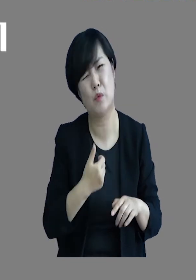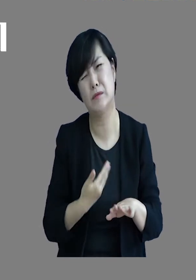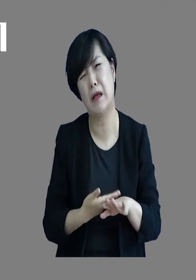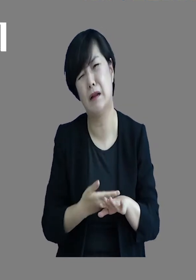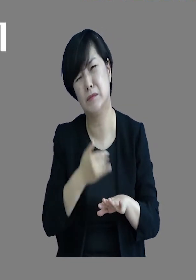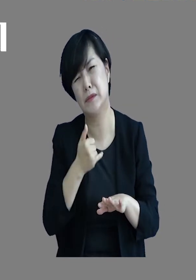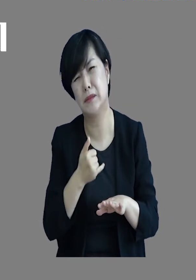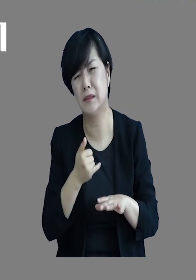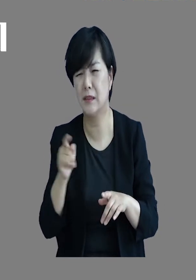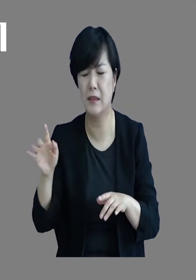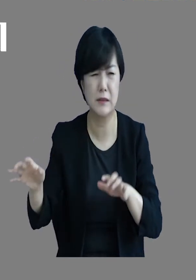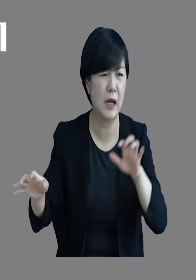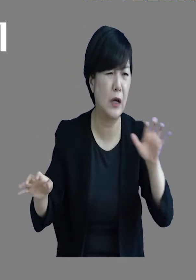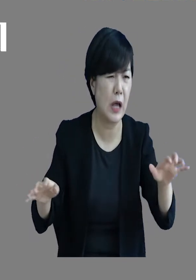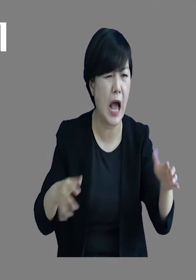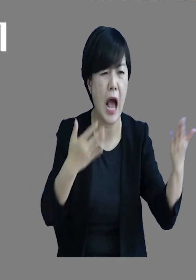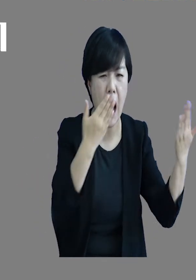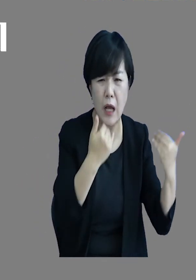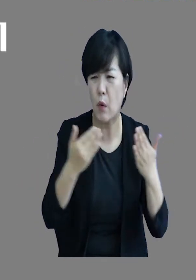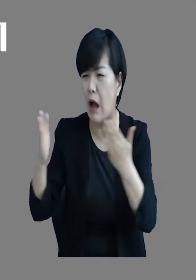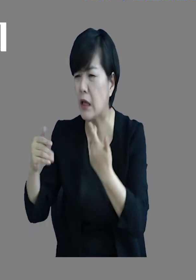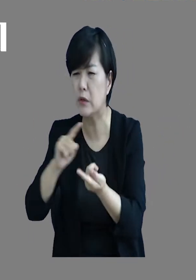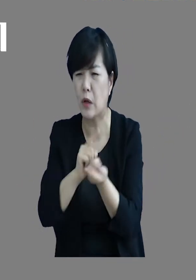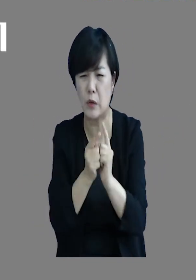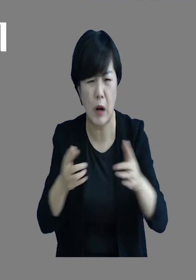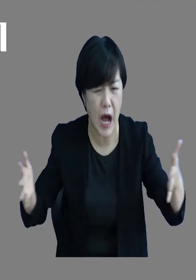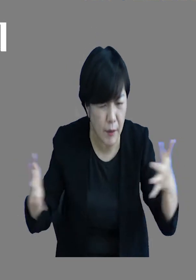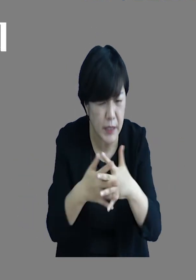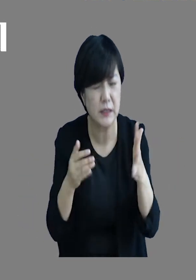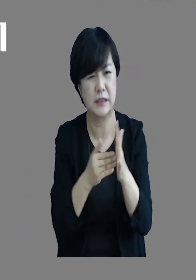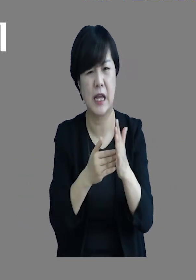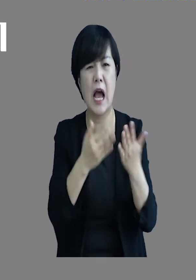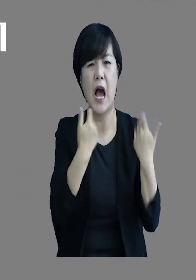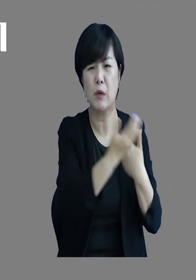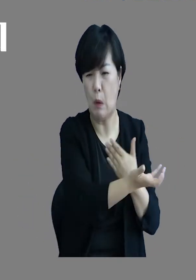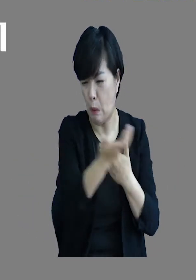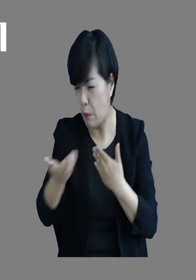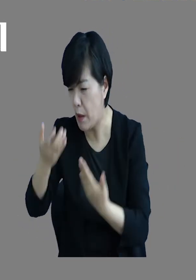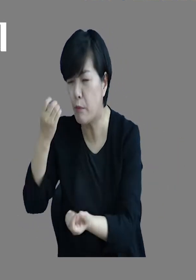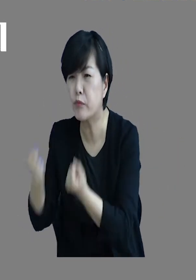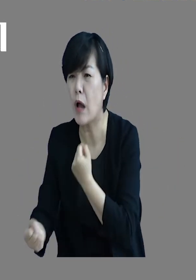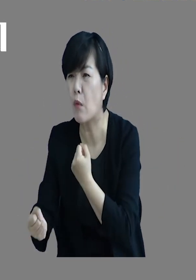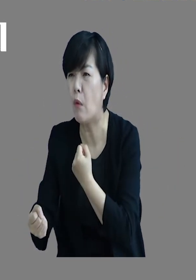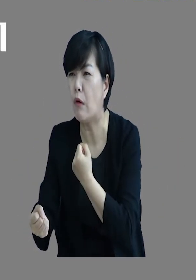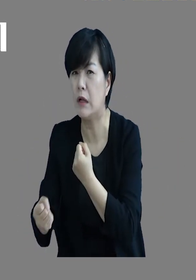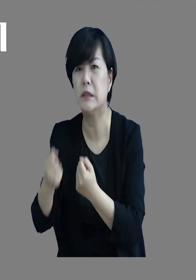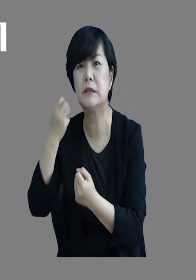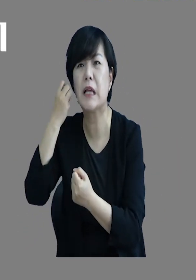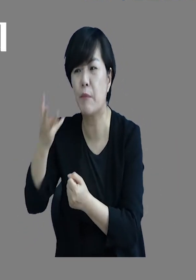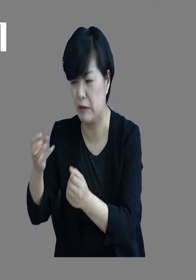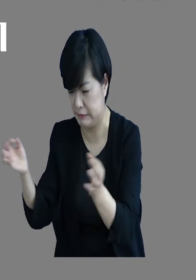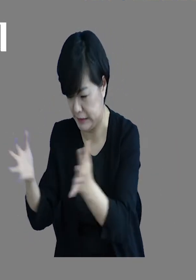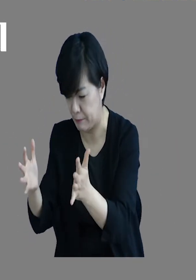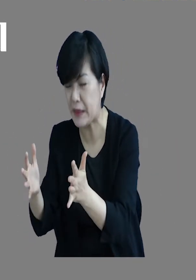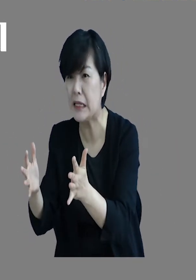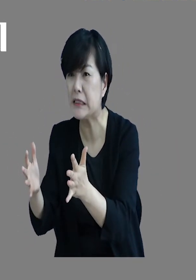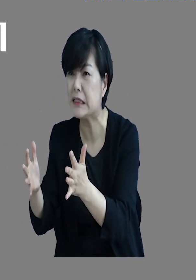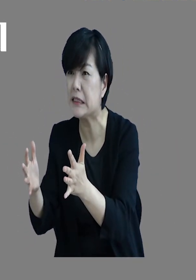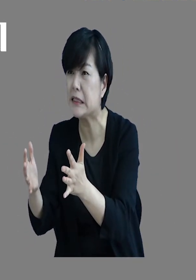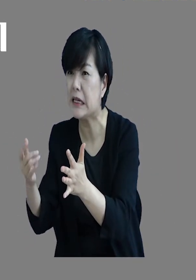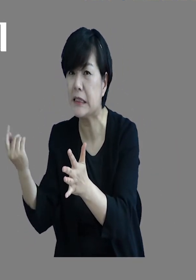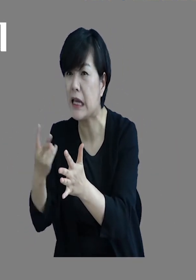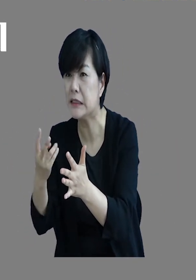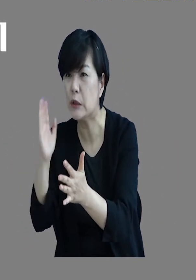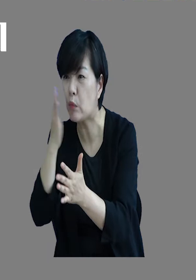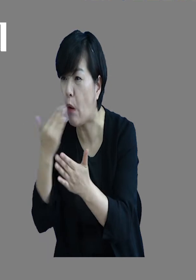그게 뭐 양쪽 교장 선생님하고 다 합의해야 해서 이제 그 학교를 가게 됐는데도 불과 뭐 3개월 그렇게 짧은 기간에 다시